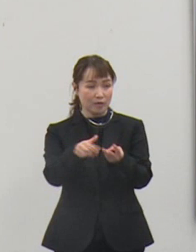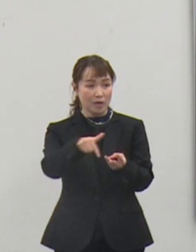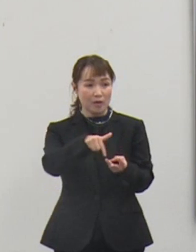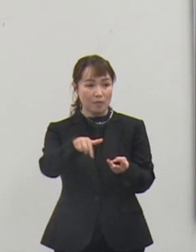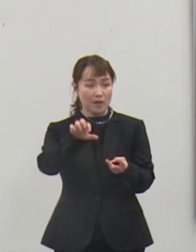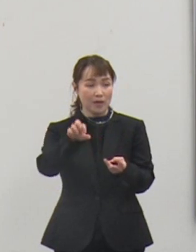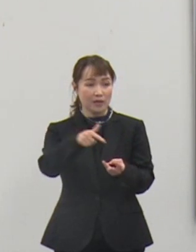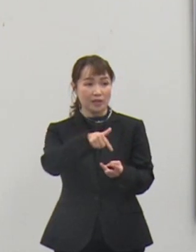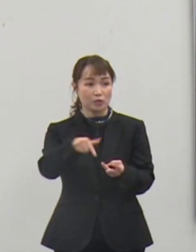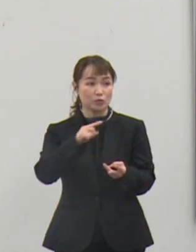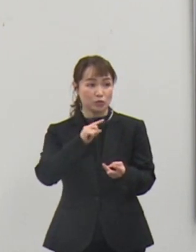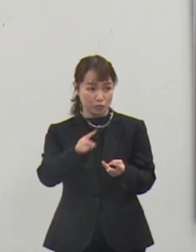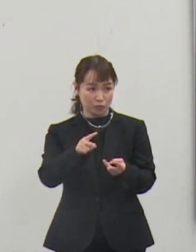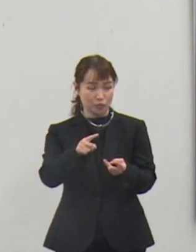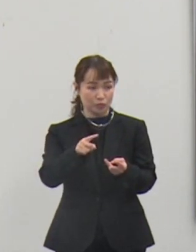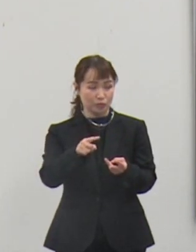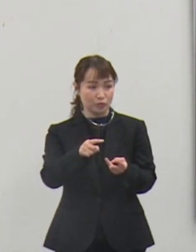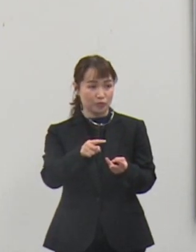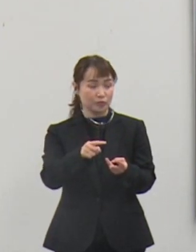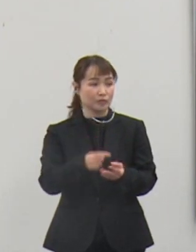病床確保計画のことですね。